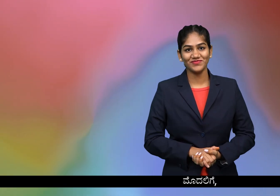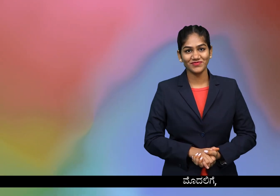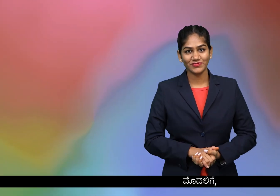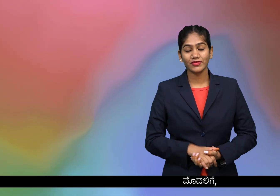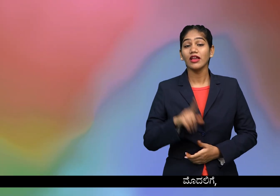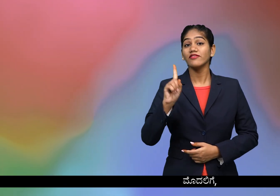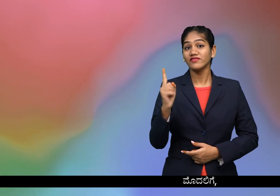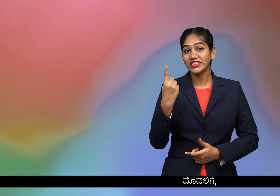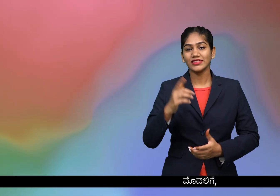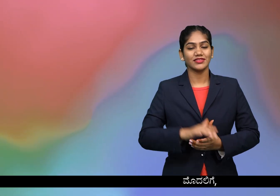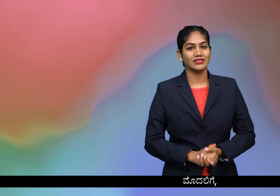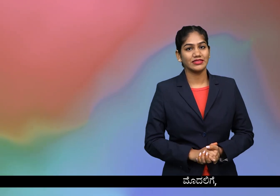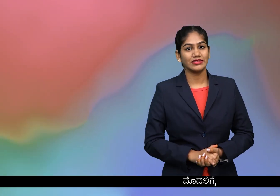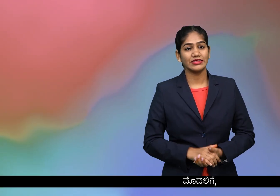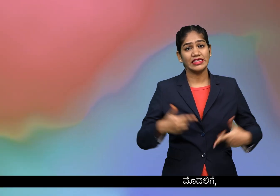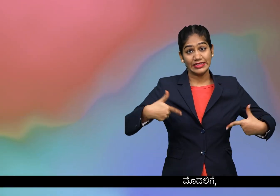ಮೊದಲಿಗೆ